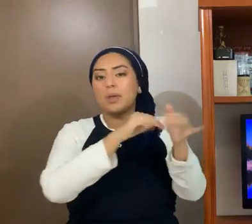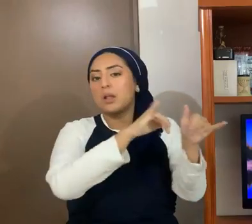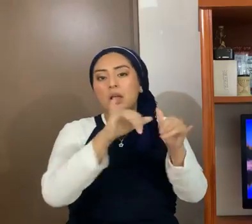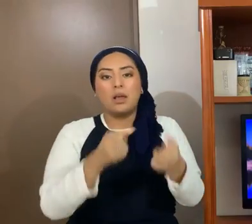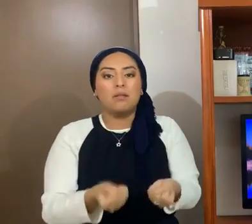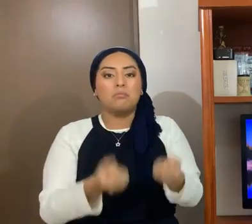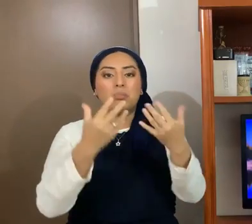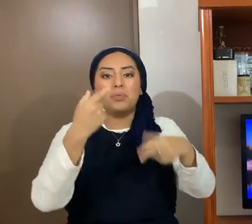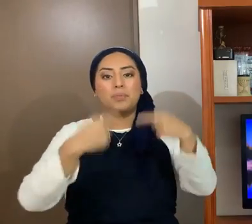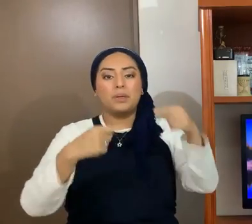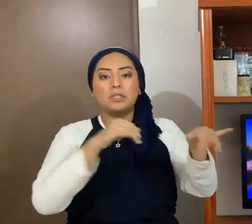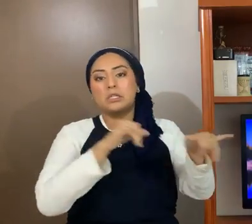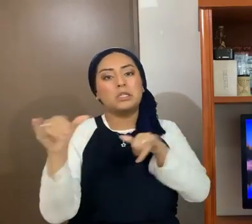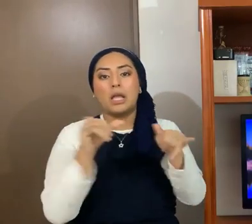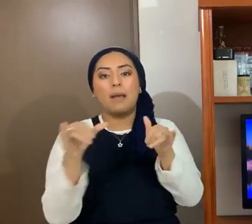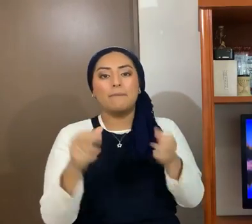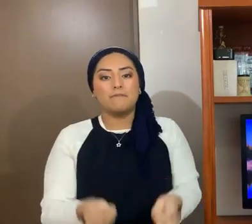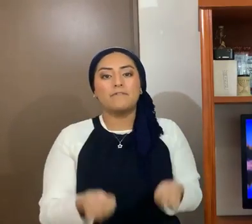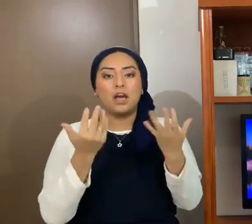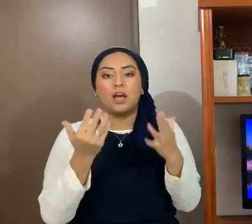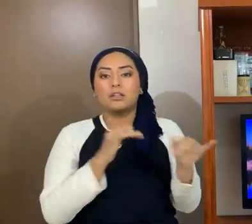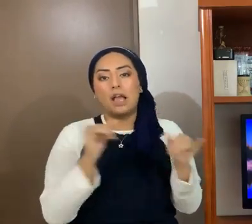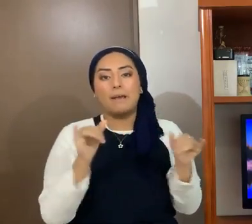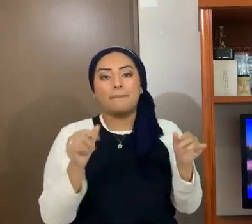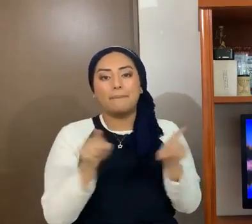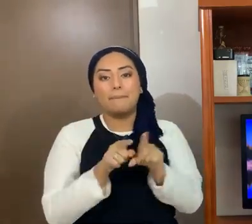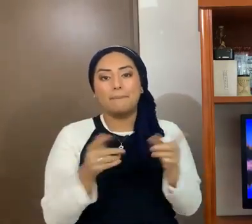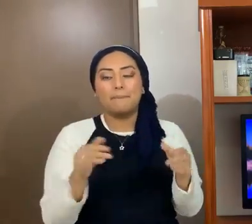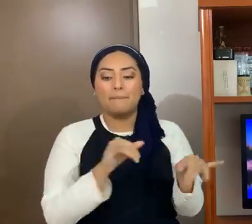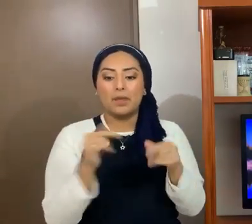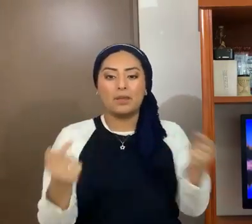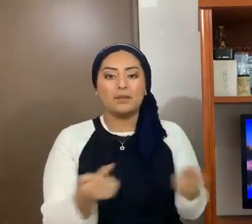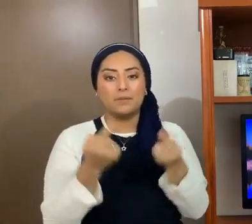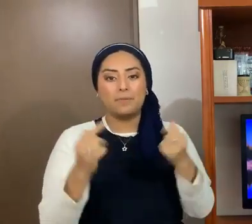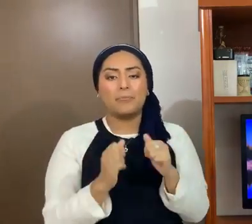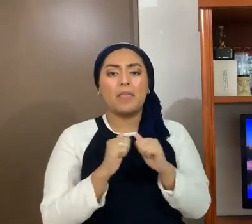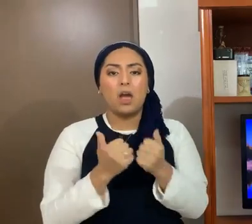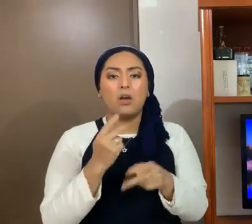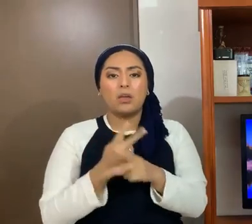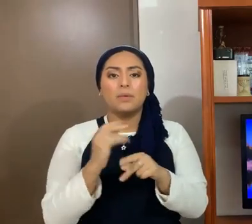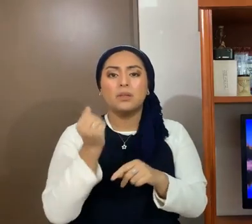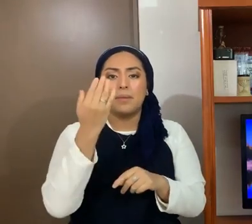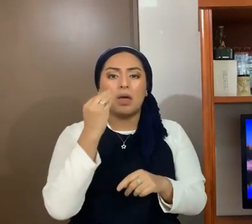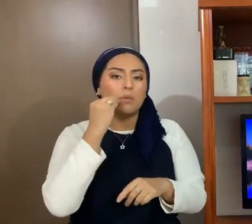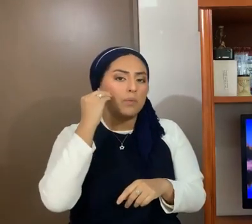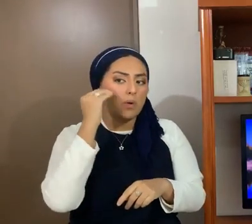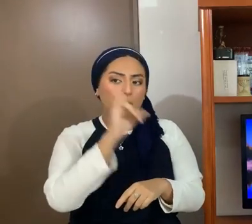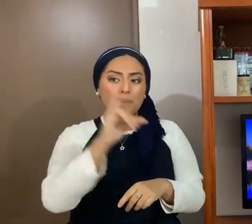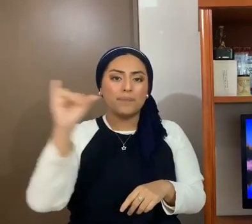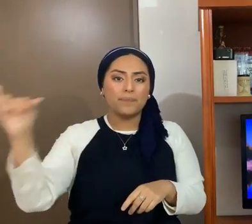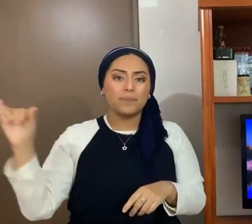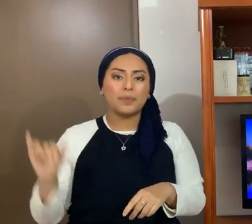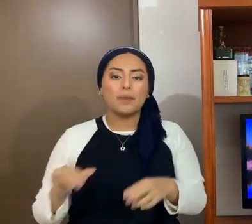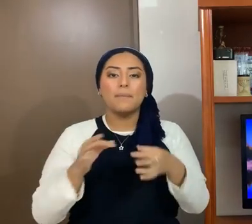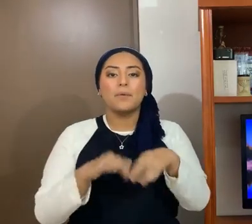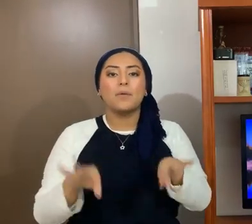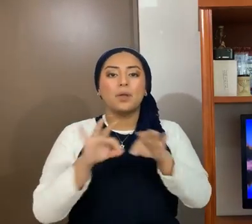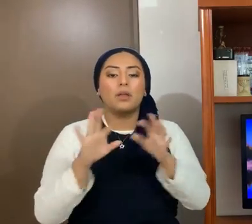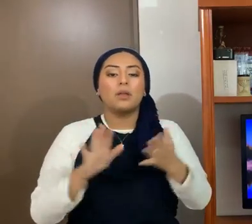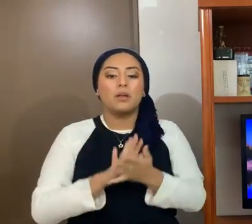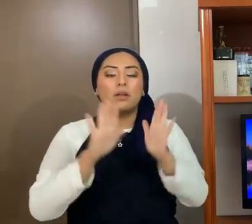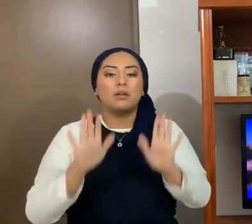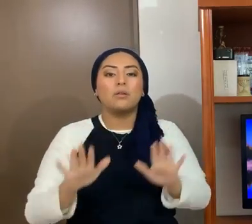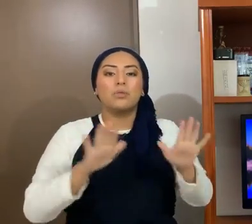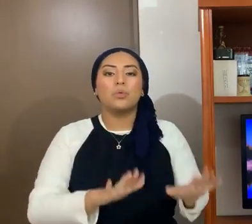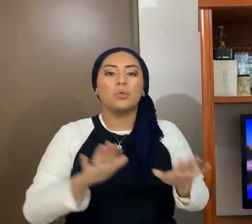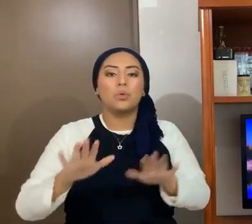fuego de contienda. Al final, fuego, y entonces ya están pecando. ¿Cómo se guarda Shabbat en casa? ¿Guardan el Shabbat en paz, en